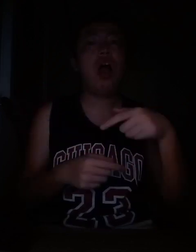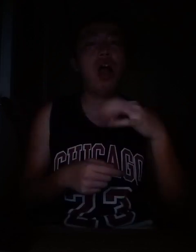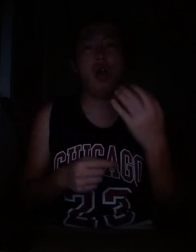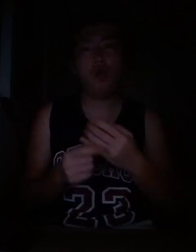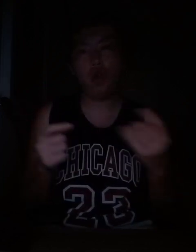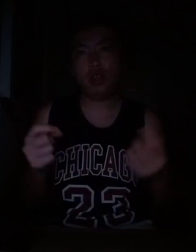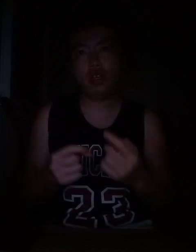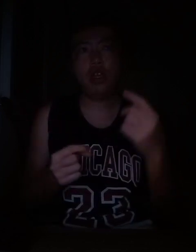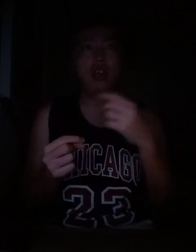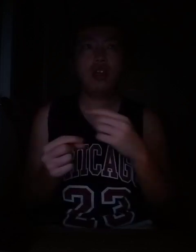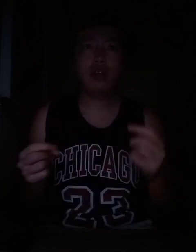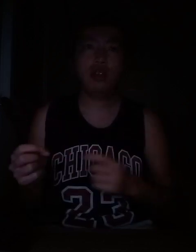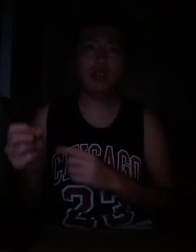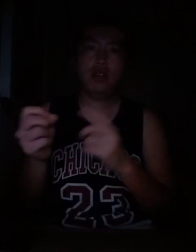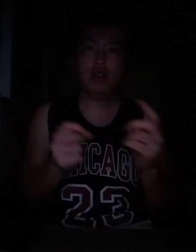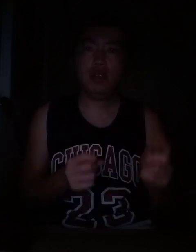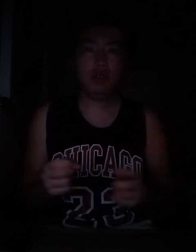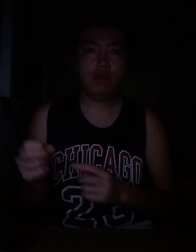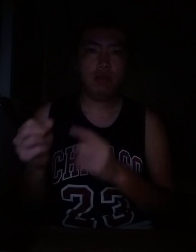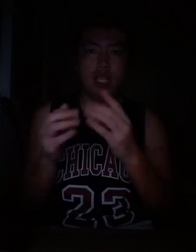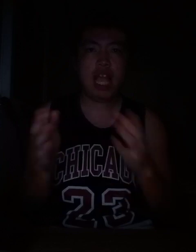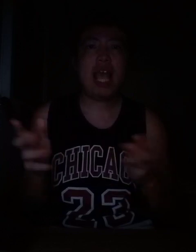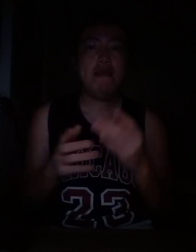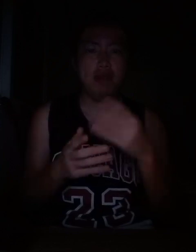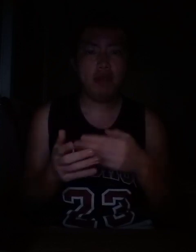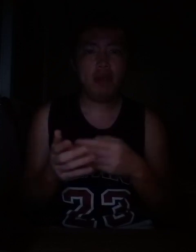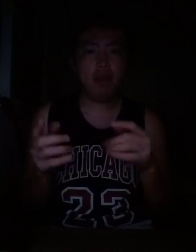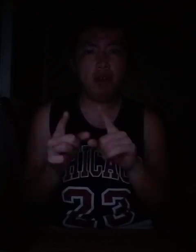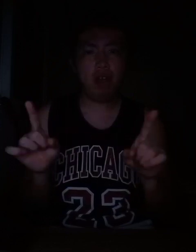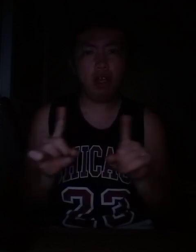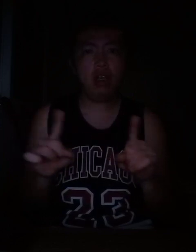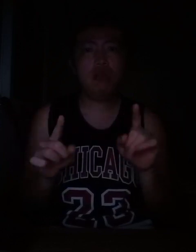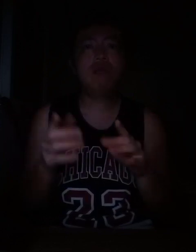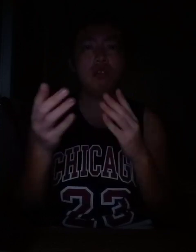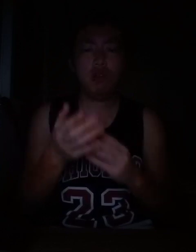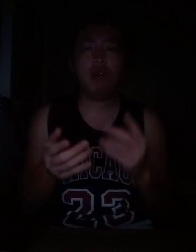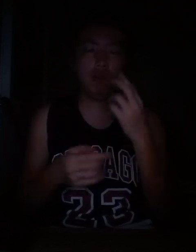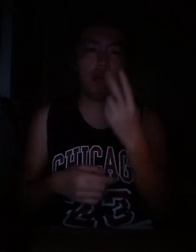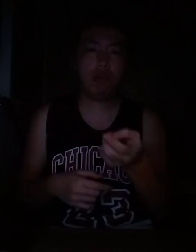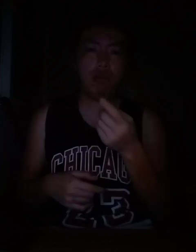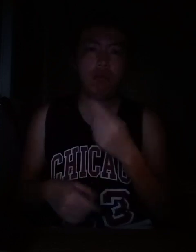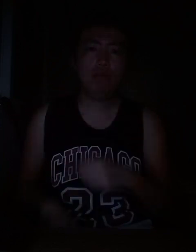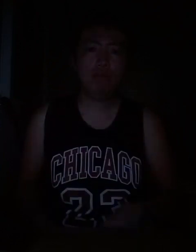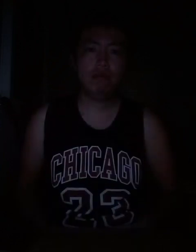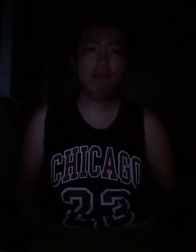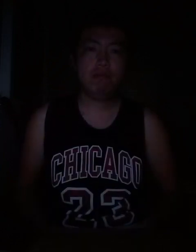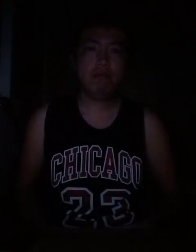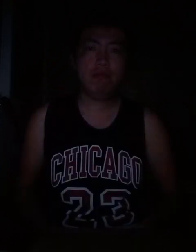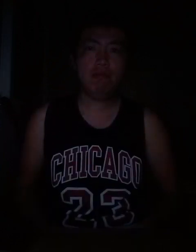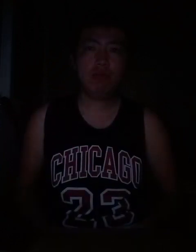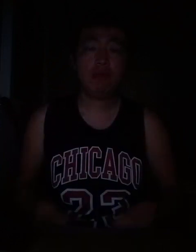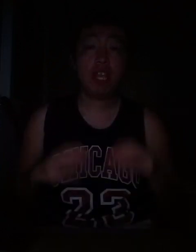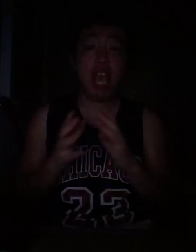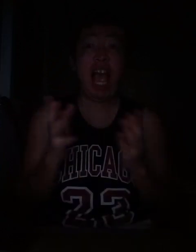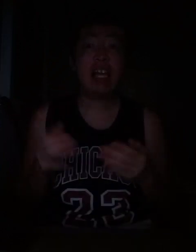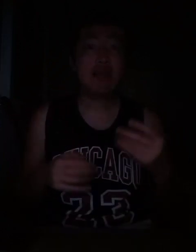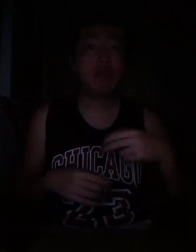추진하기 위해 예산 확보에 유리한 잼버리 대회를 활용한 것 아니냐는 지적이 나오는 이유입니다. 하지만 정작 이번 대회